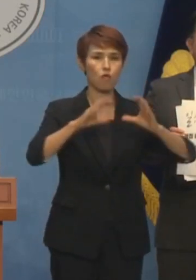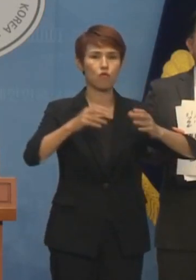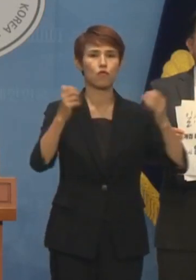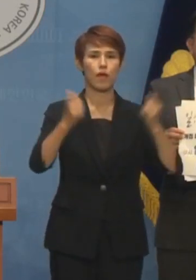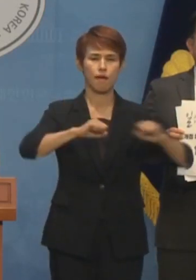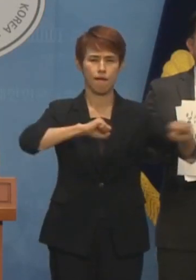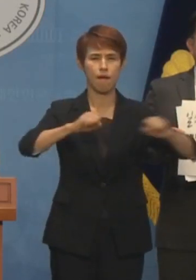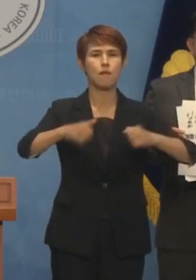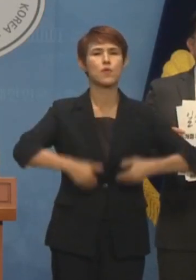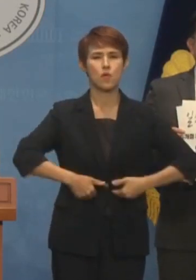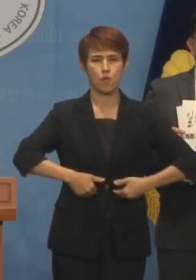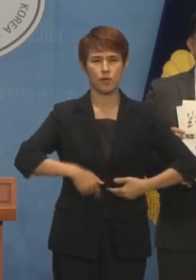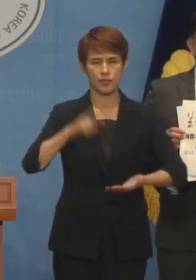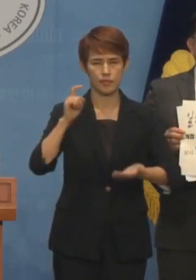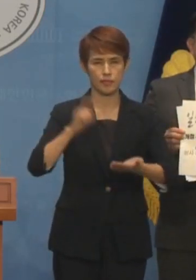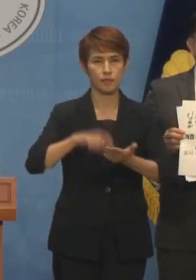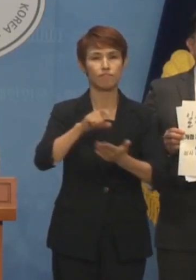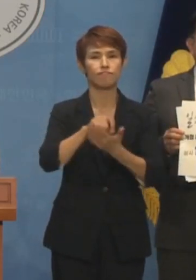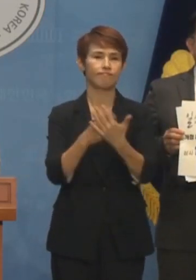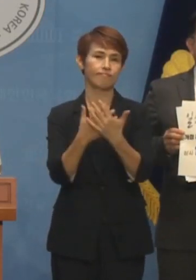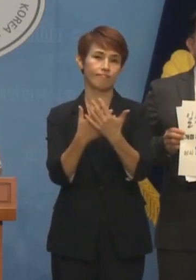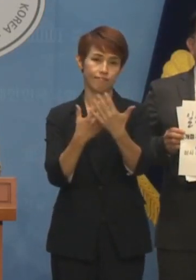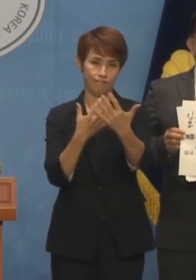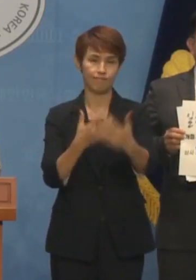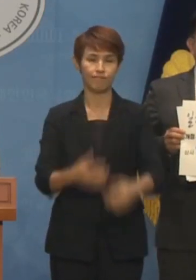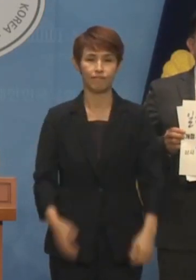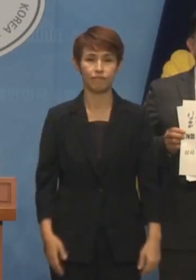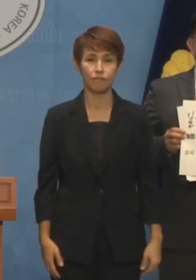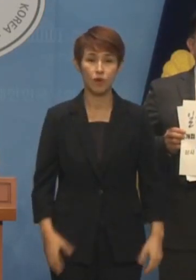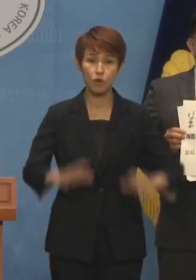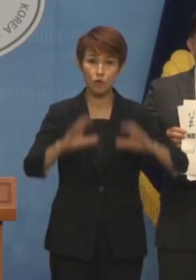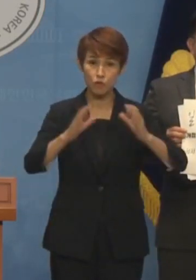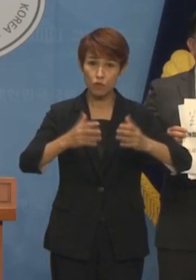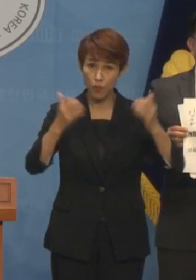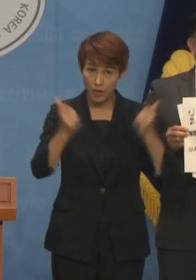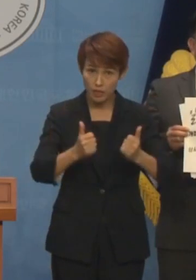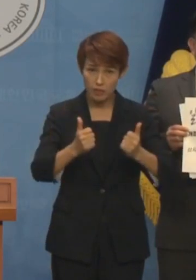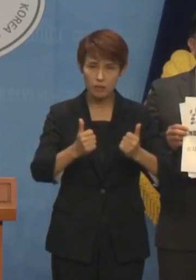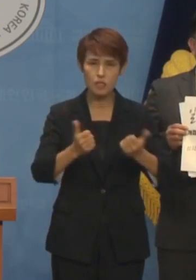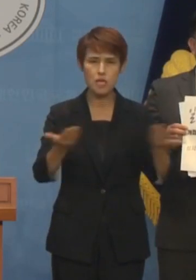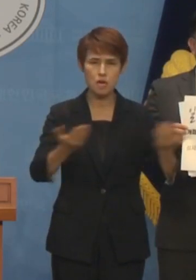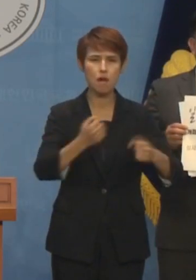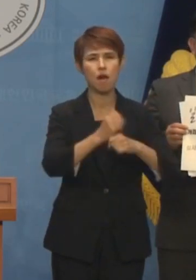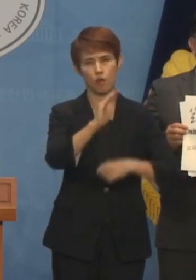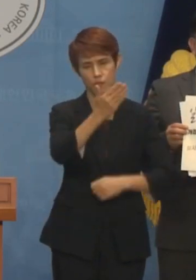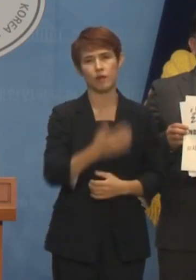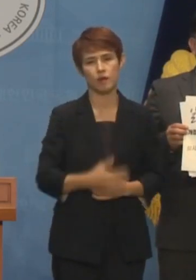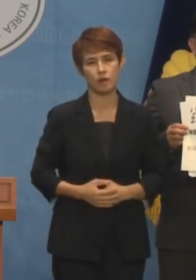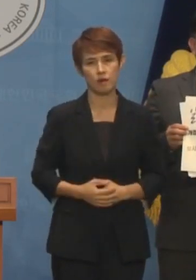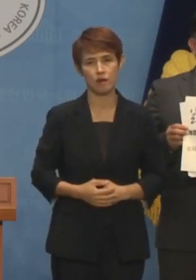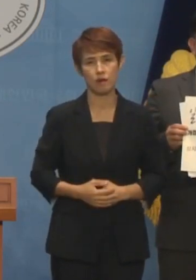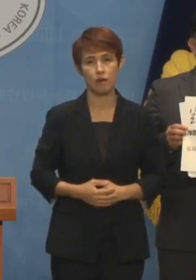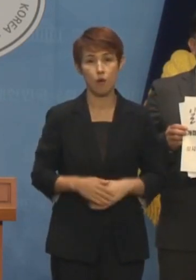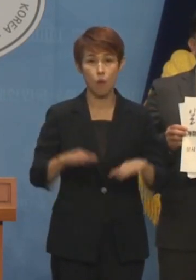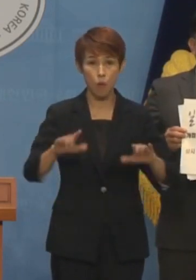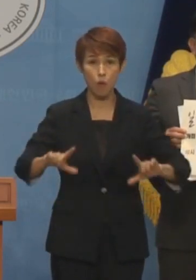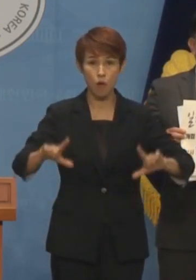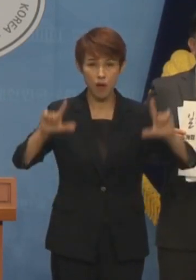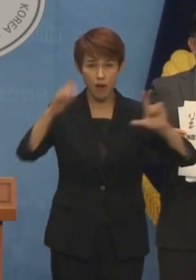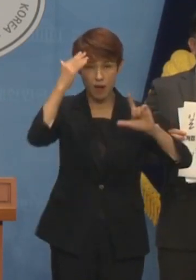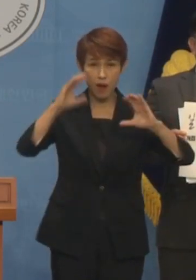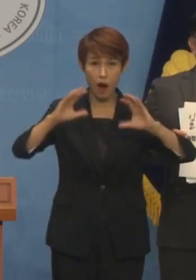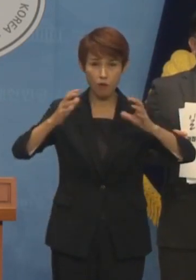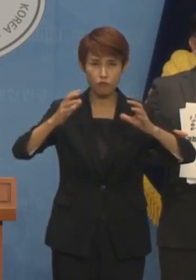한다는 것에 대한 긴급 기자회견을 엽니다. 국회는 국회의 일을 해야 합니다. 2024년 대한민국은